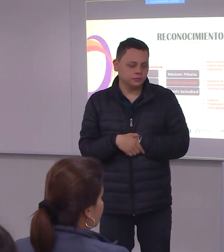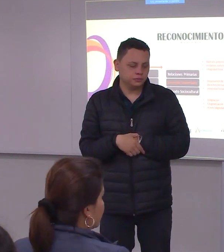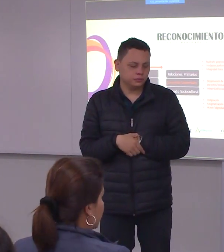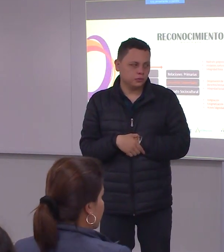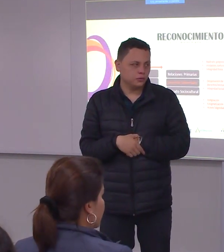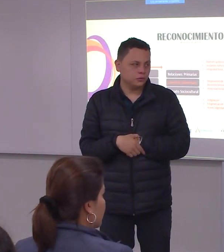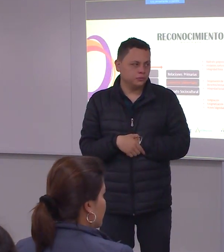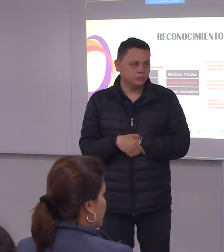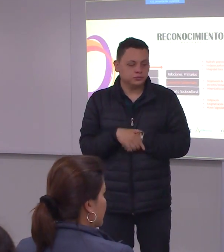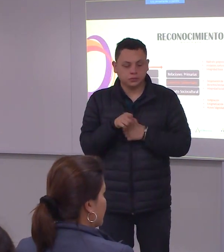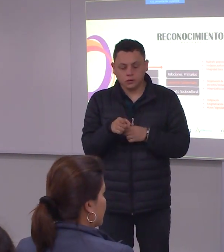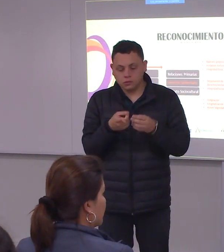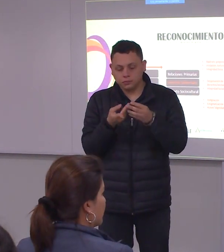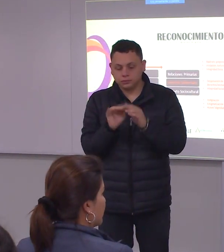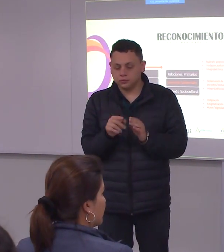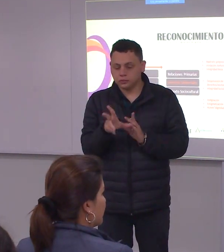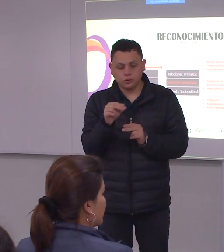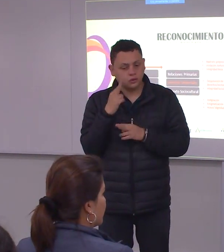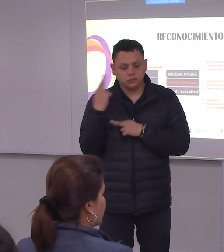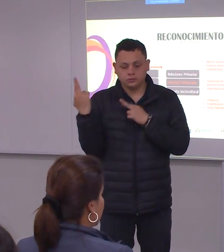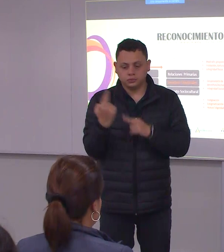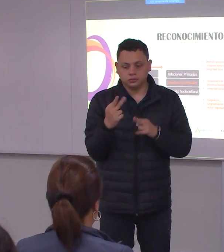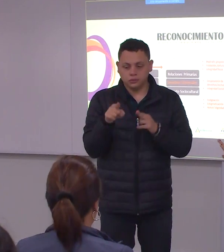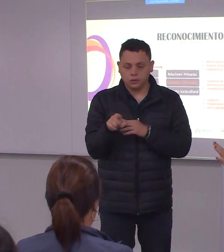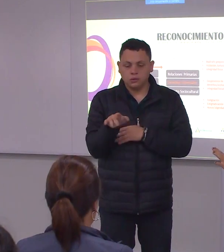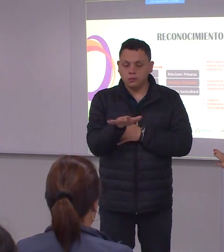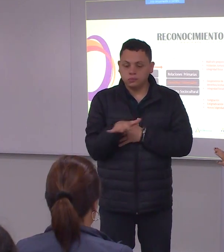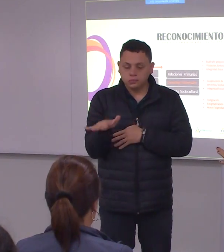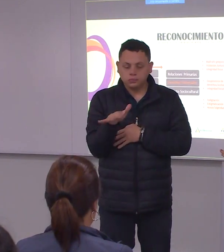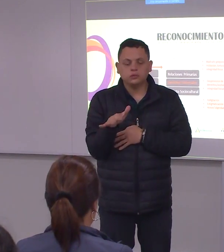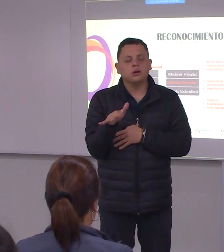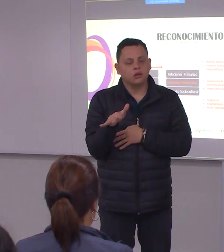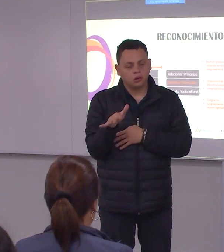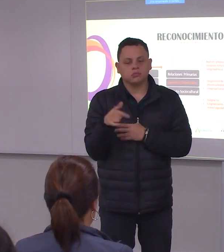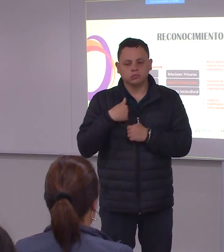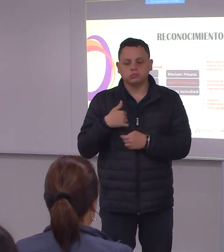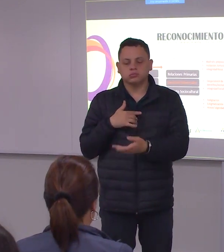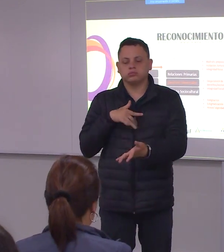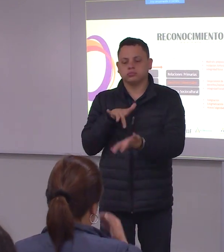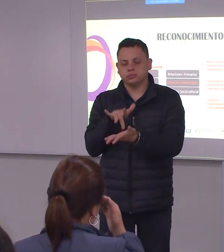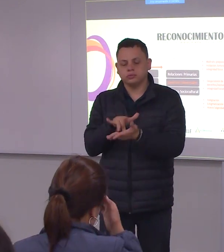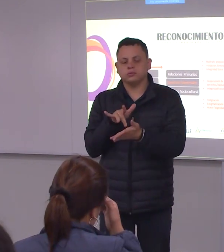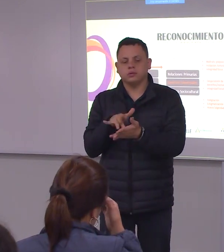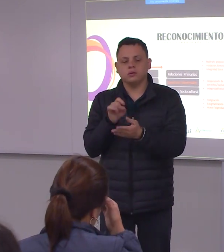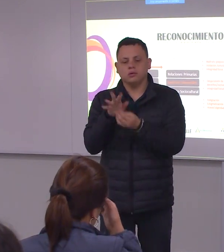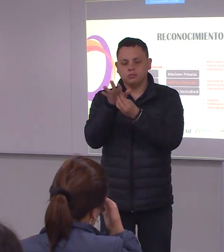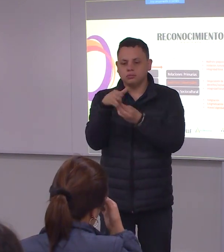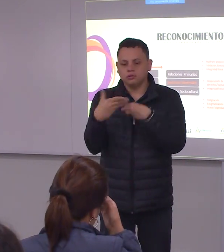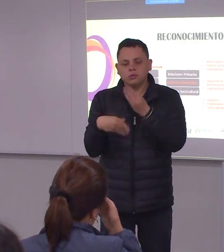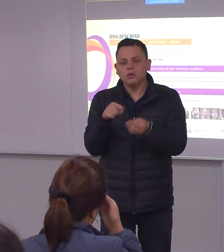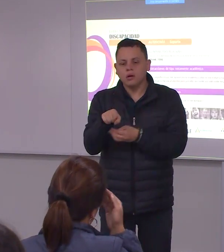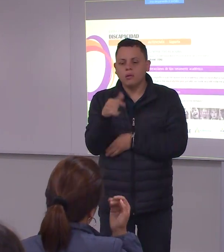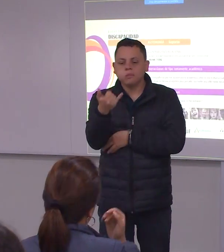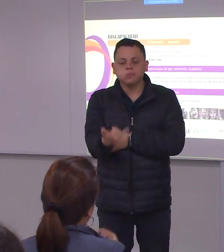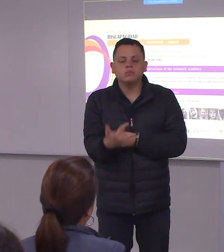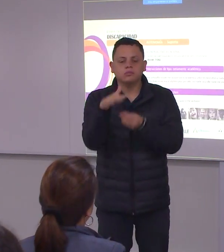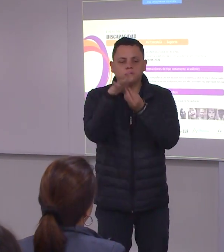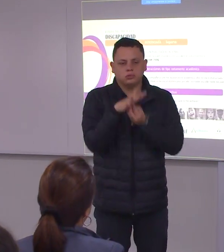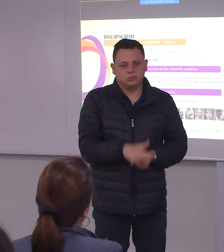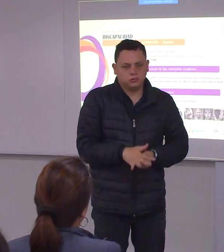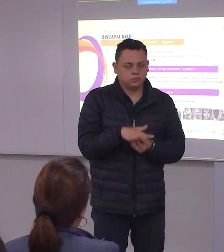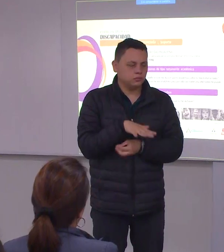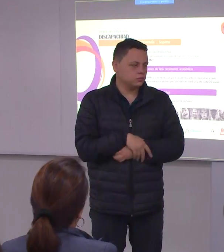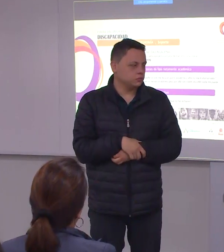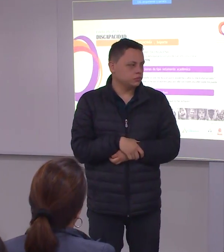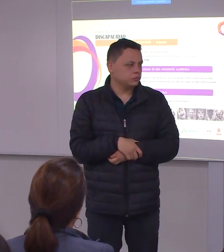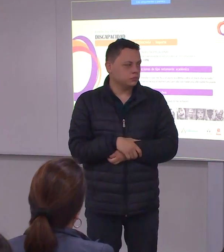si hay una forma de no reconocimiento en esta parte pues generamos procesos de estigmatización entonces teniendo en